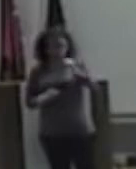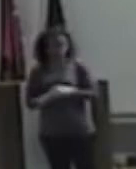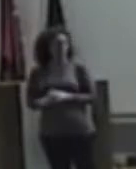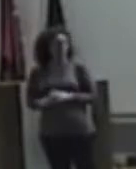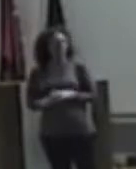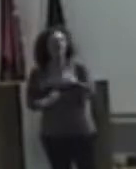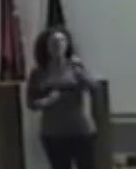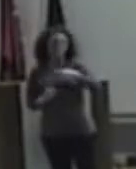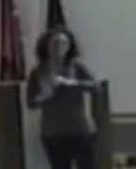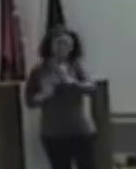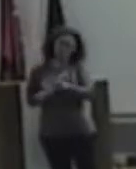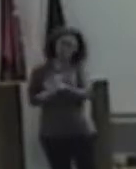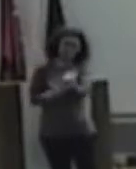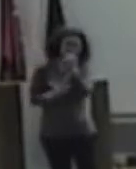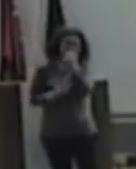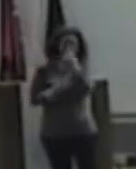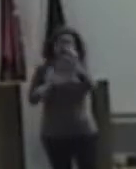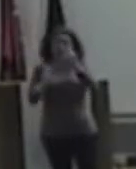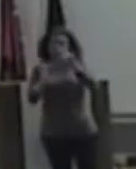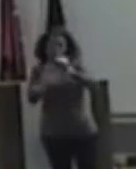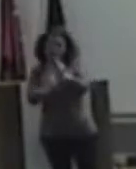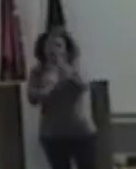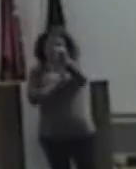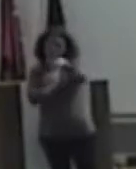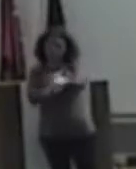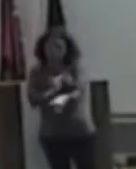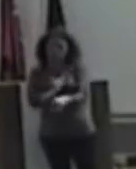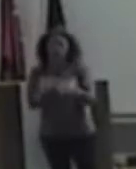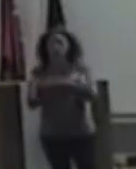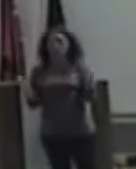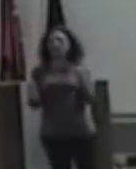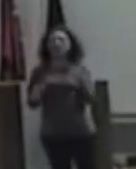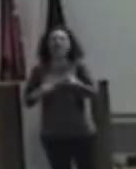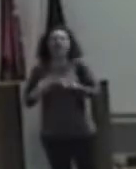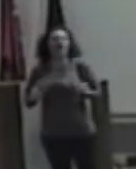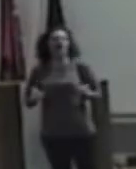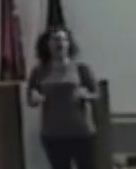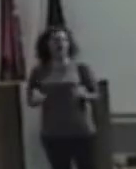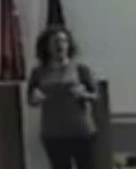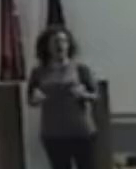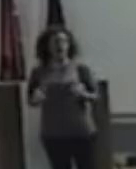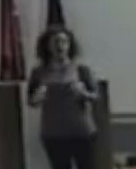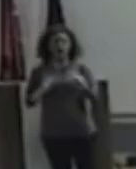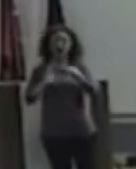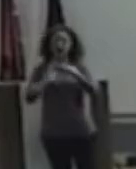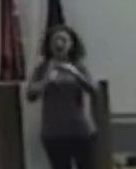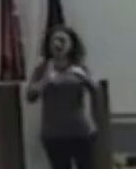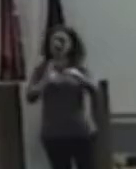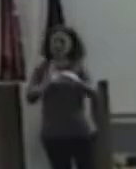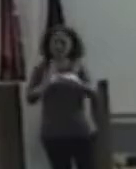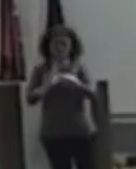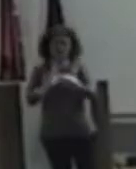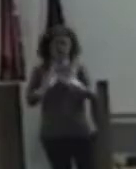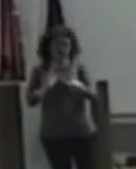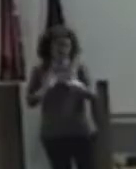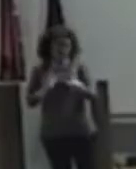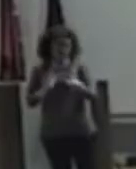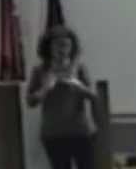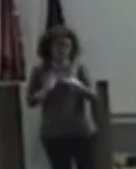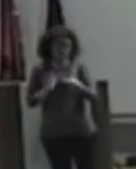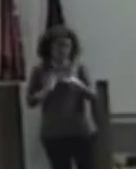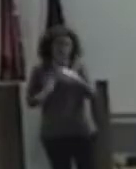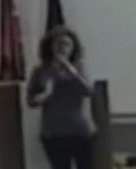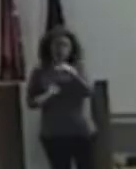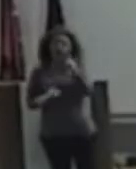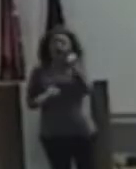la otra dirección, si la glucemia está bajando, deberíamos restar a la cifra que estamos viendo en ese momento,